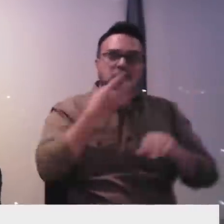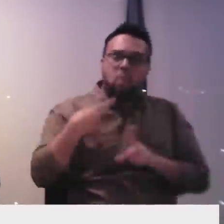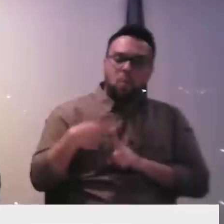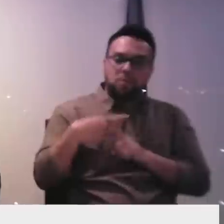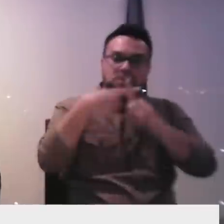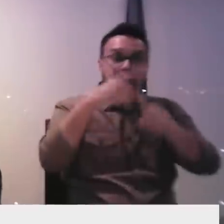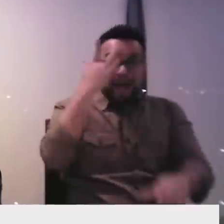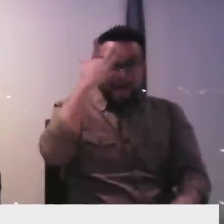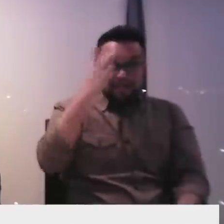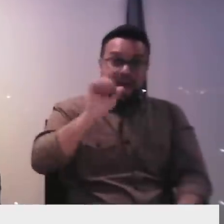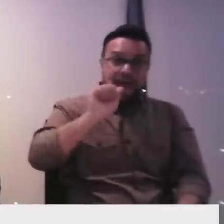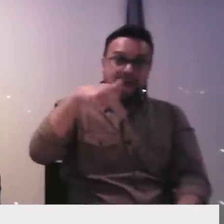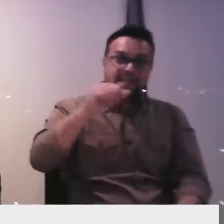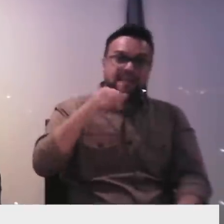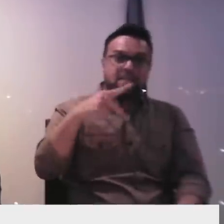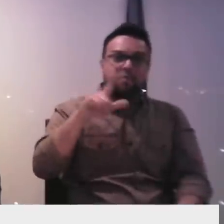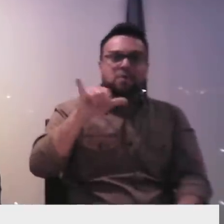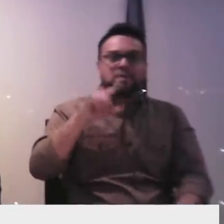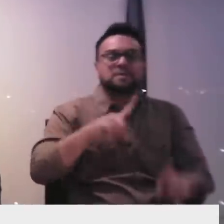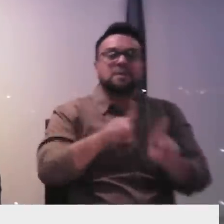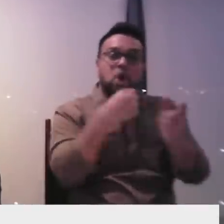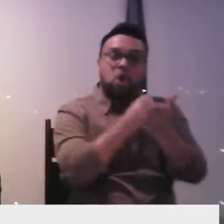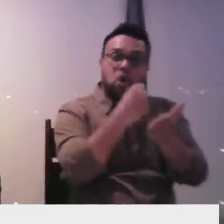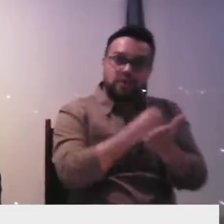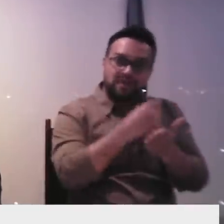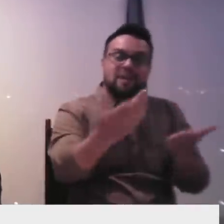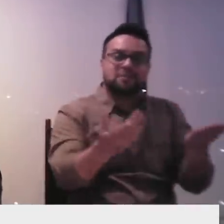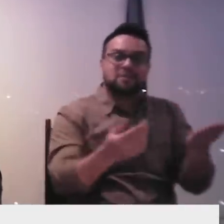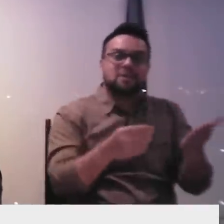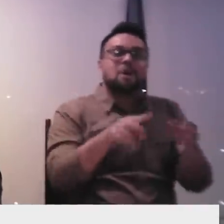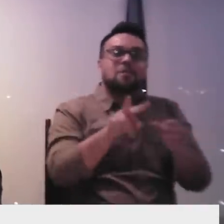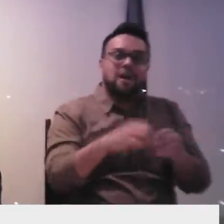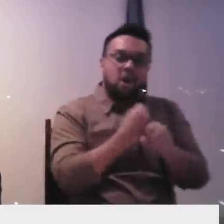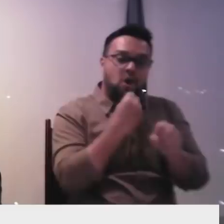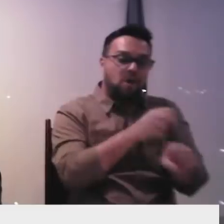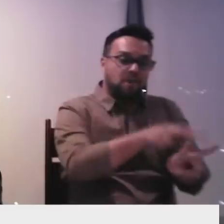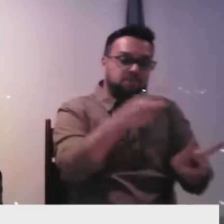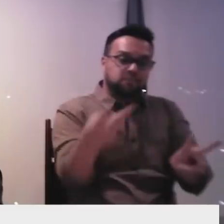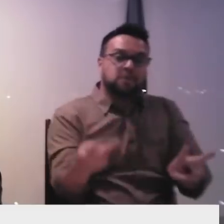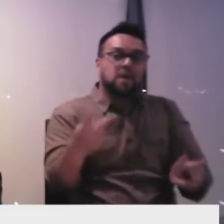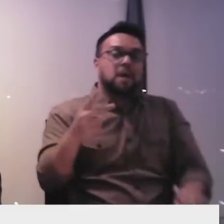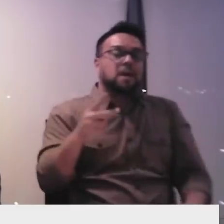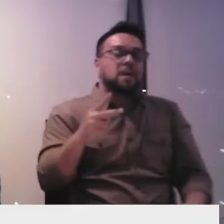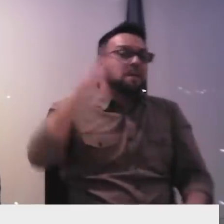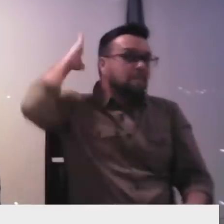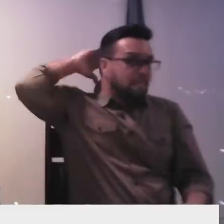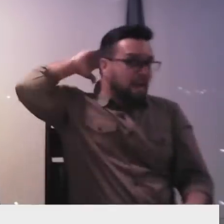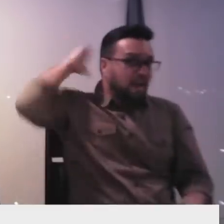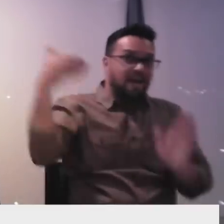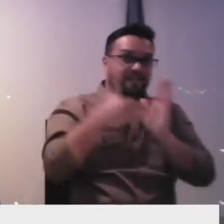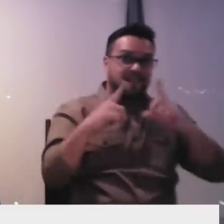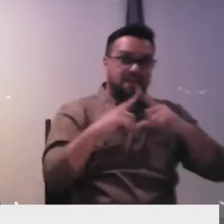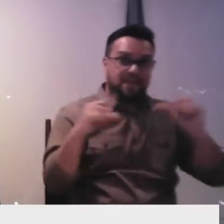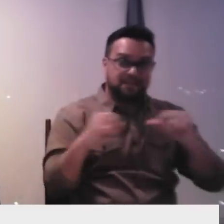ter o contrato de concessão sendo assinado, que vai trazer a duplicação da Belém-Brasília, de Anápolis até a Aliança